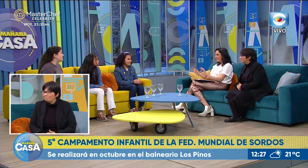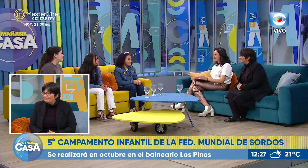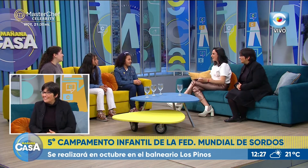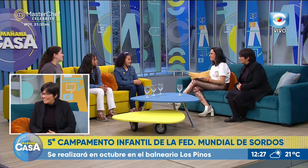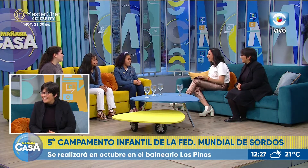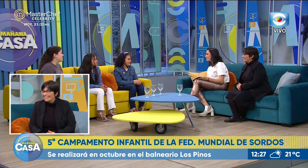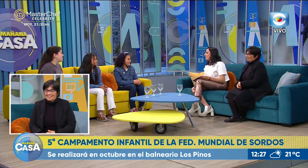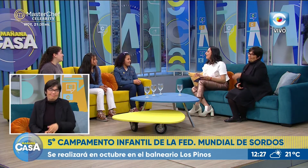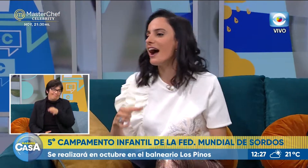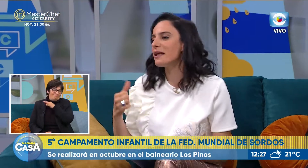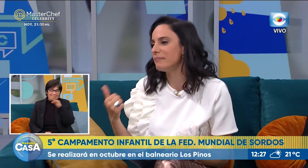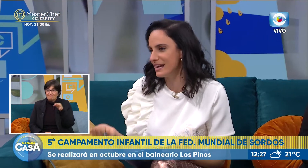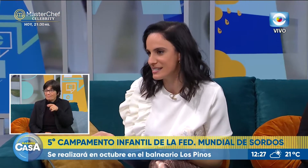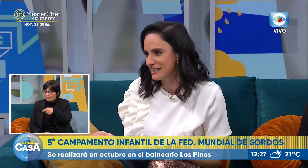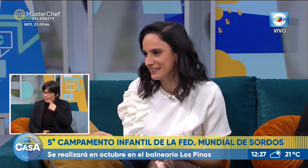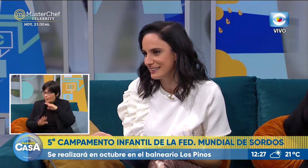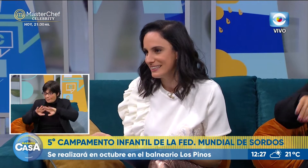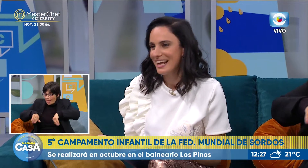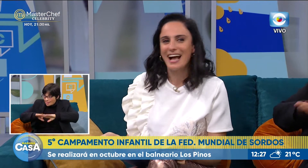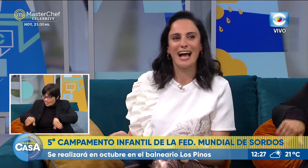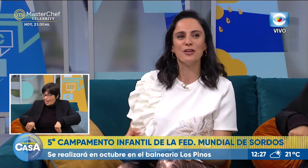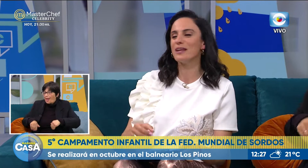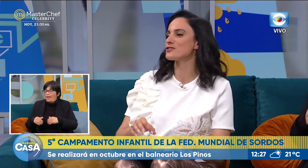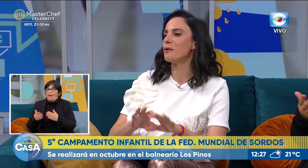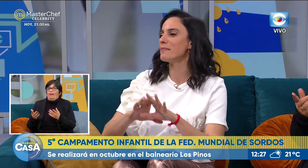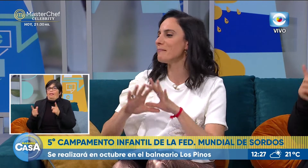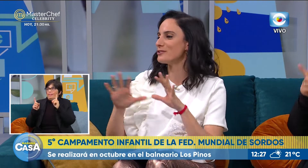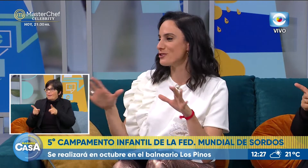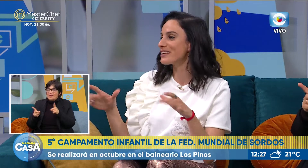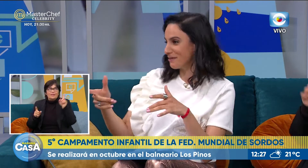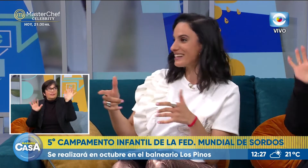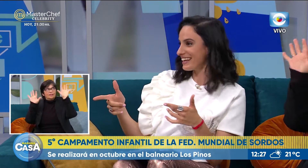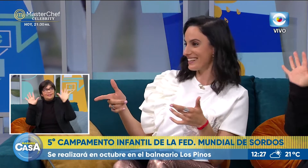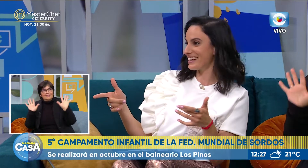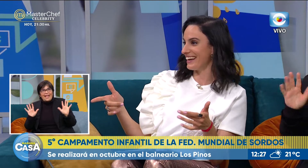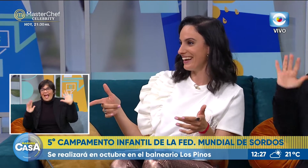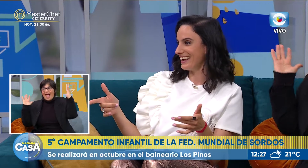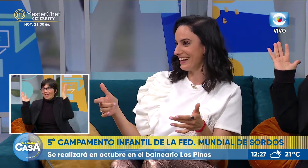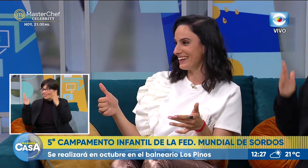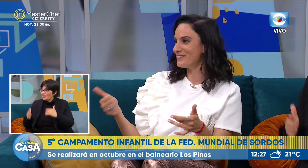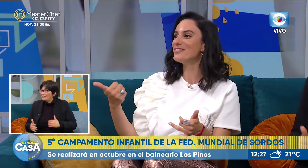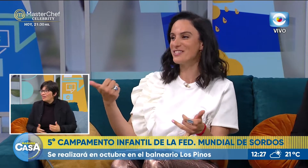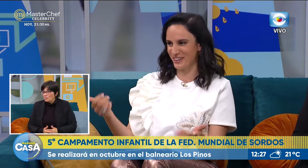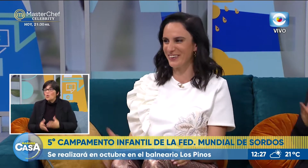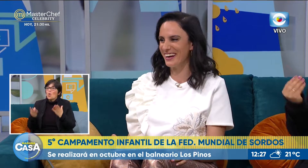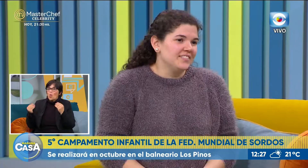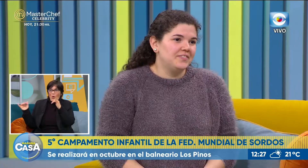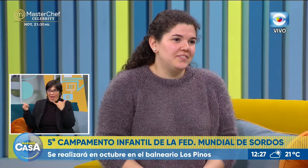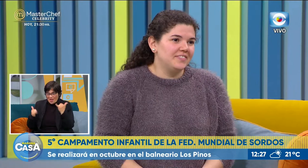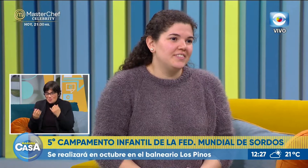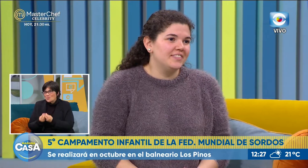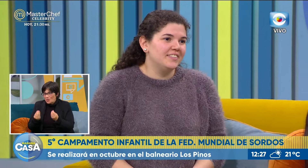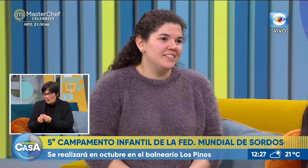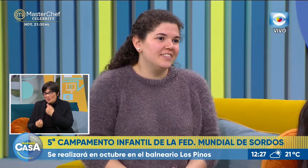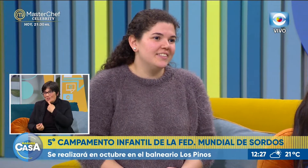Ah, es ahí. Perfecto. Hay playa. Hay una sombra preciosa de árbol. ¿Qué? Muchos juegos,